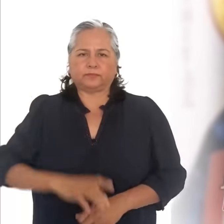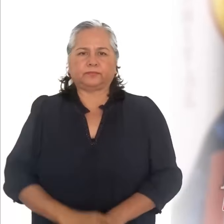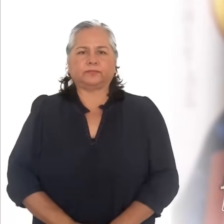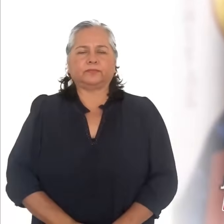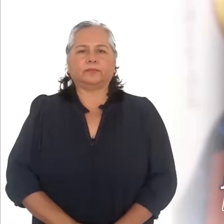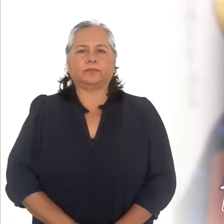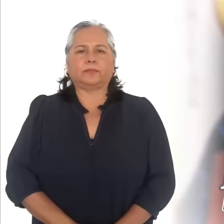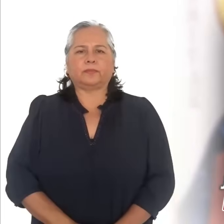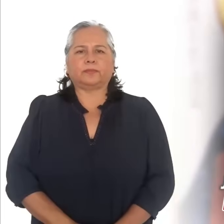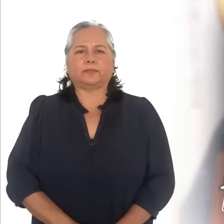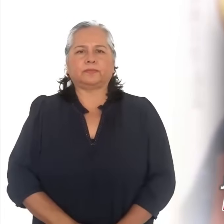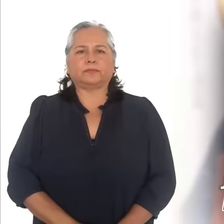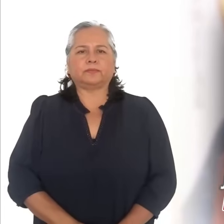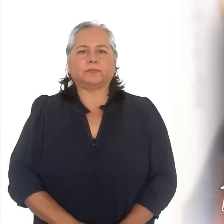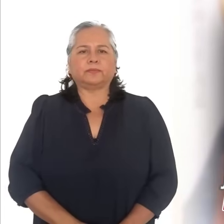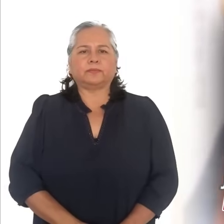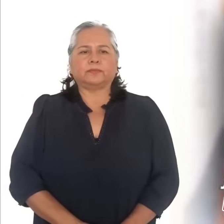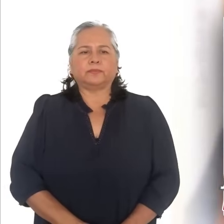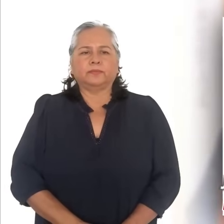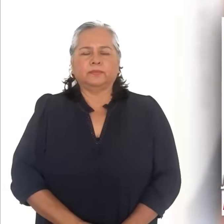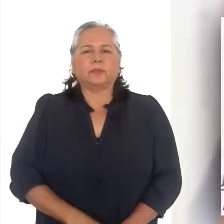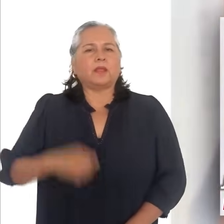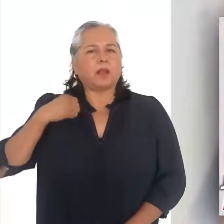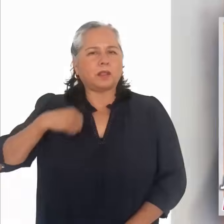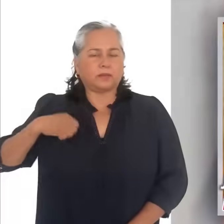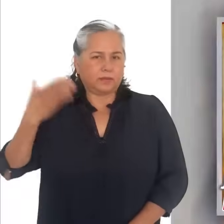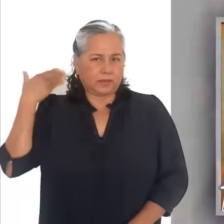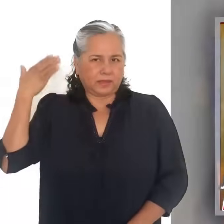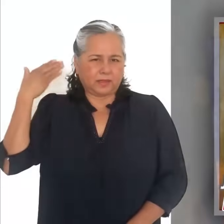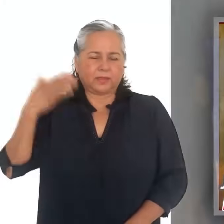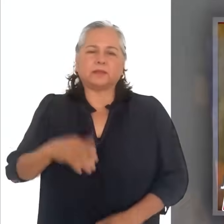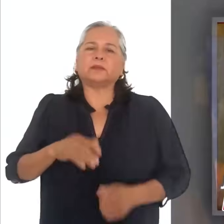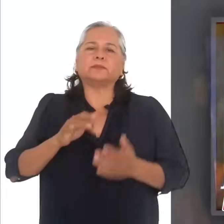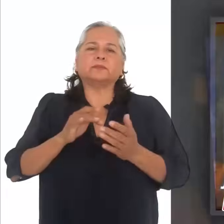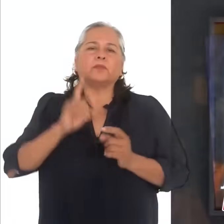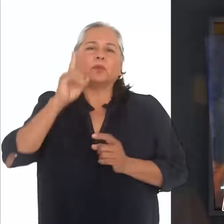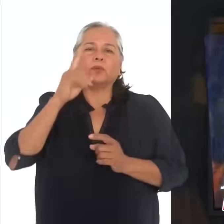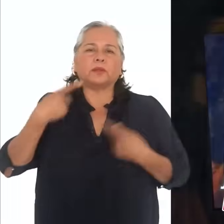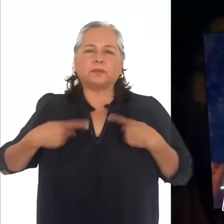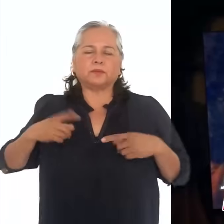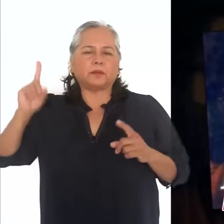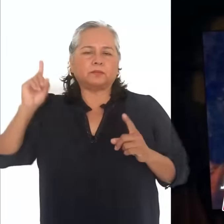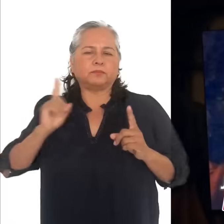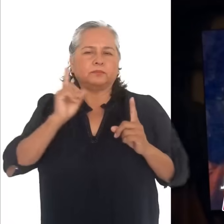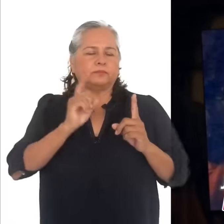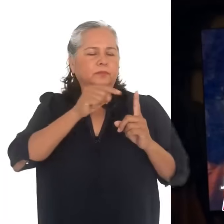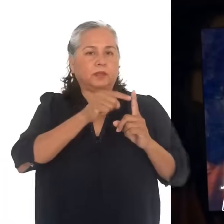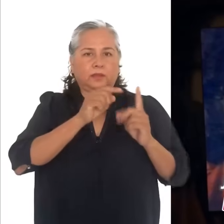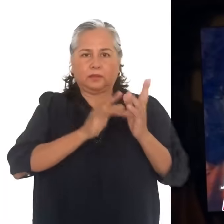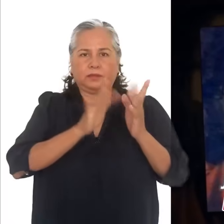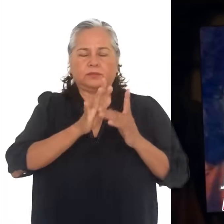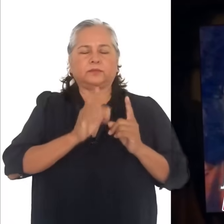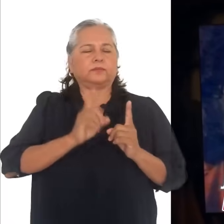del 28 al 34. En aquel tiempo, uno de los escribas se acercó a Jesús y le